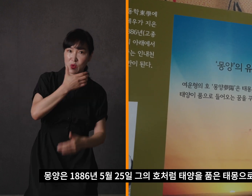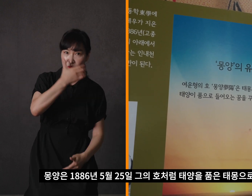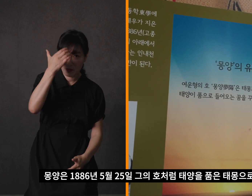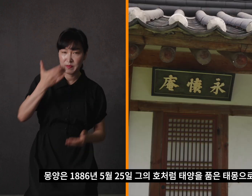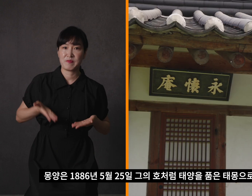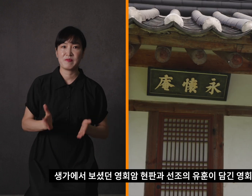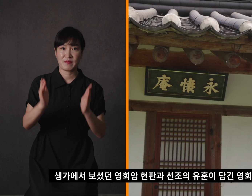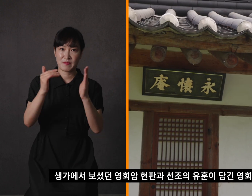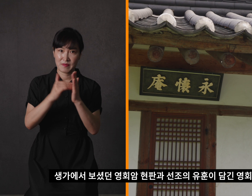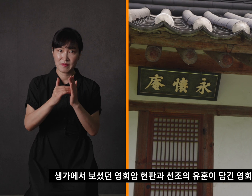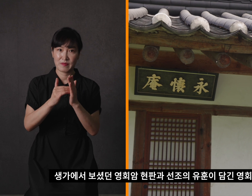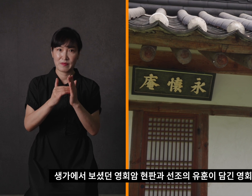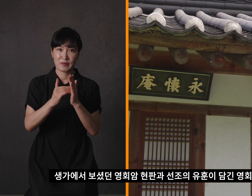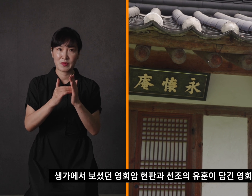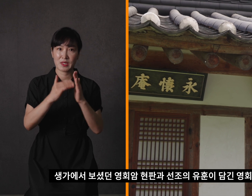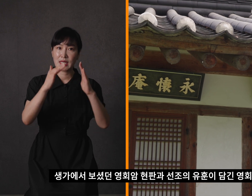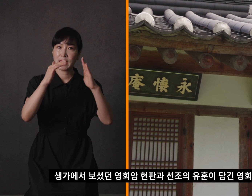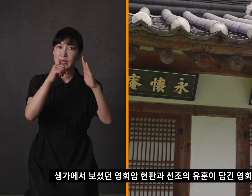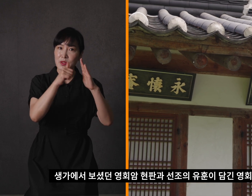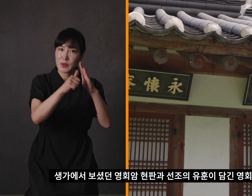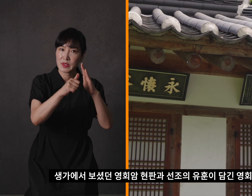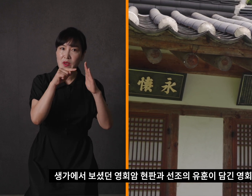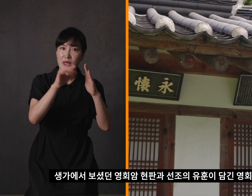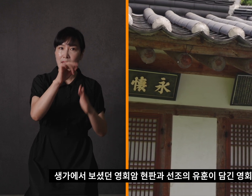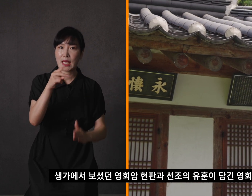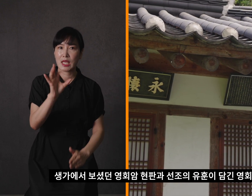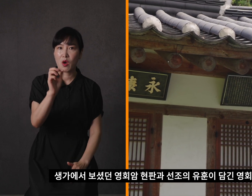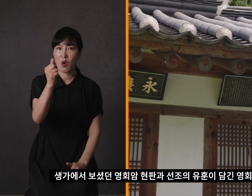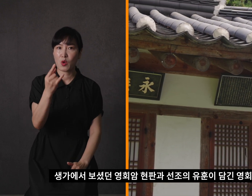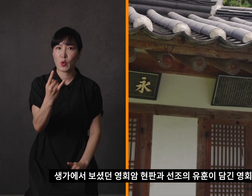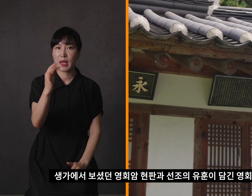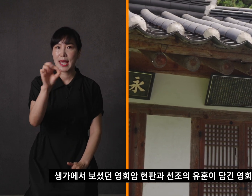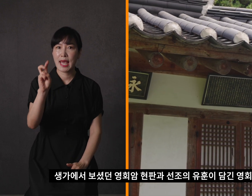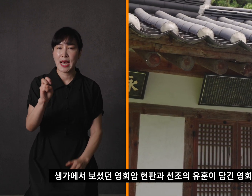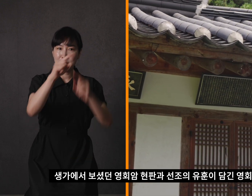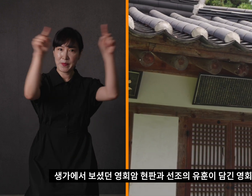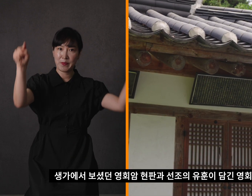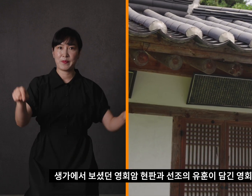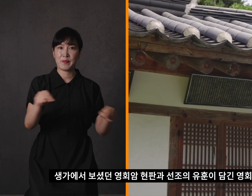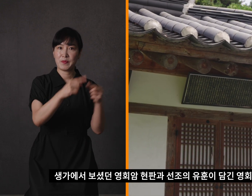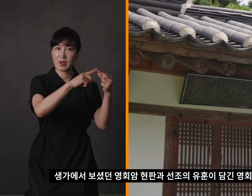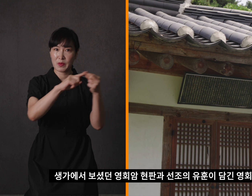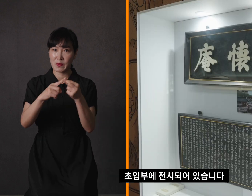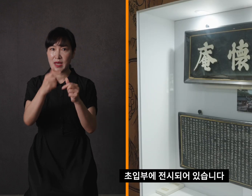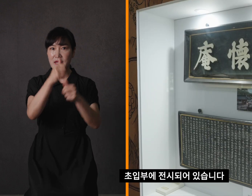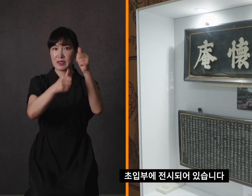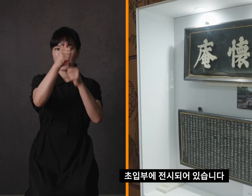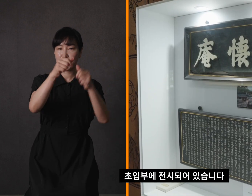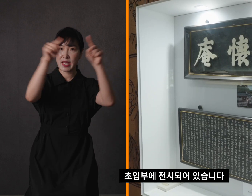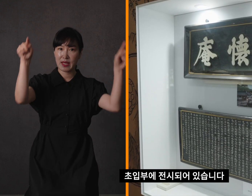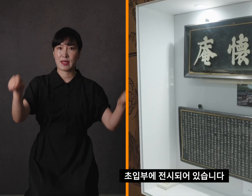태어났습니다. 생가에서 보셨던 영해암 현판과 선조의 유운이 담긴 영해암이 초입부에